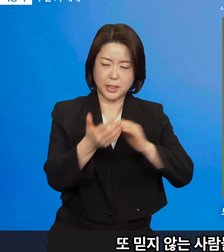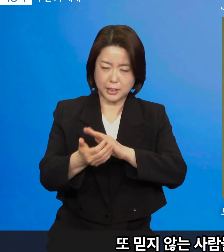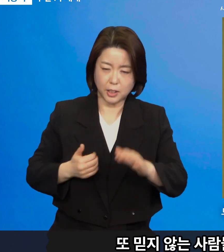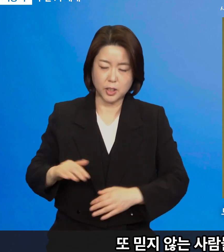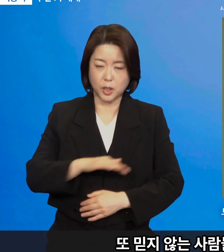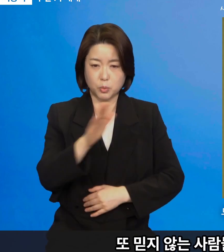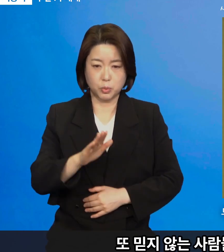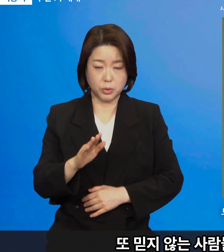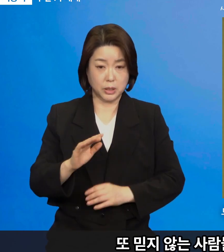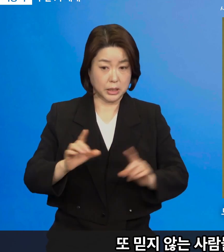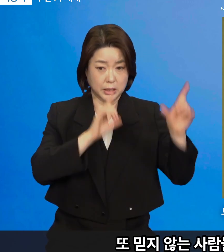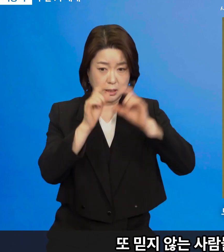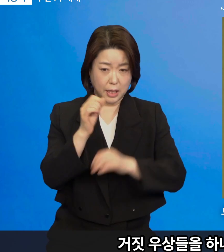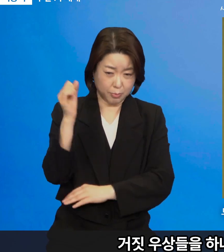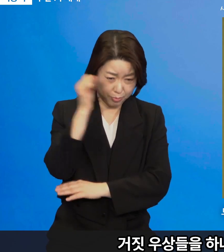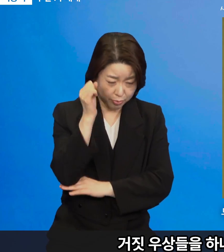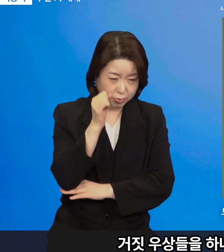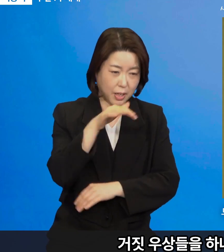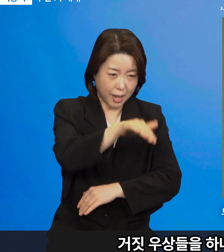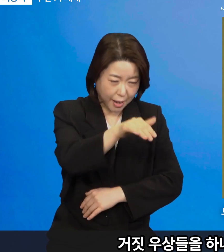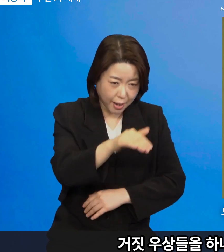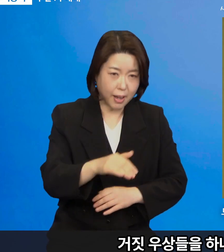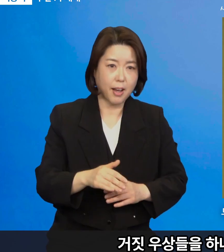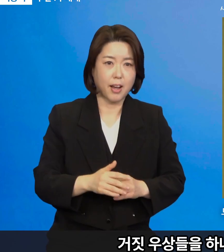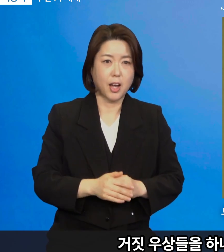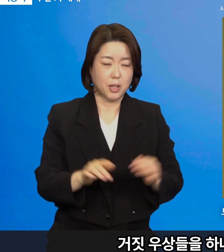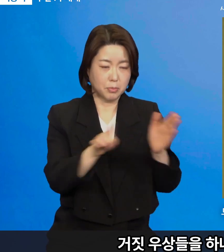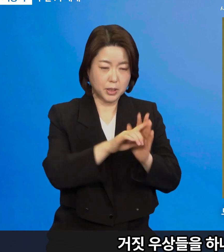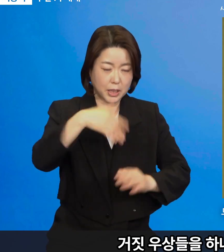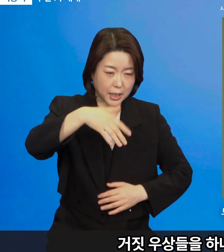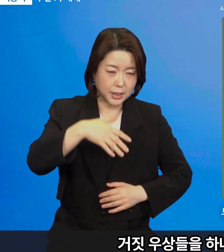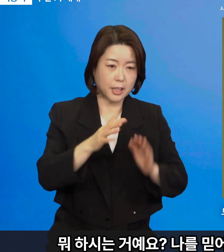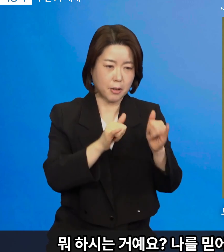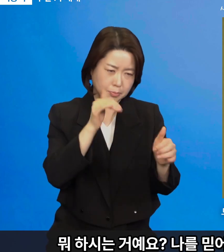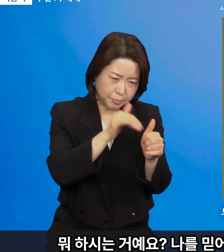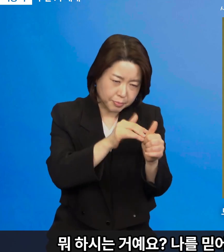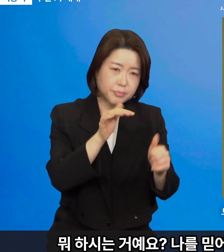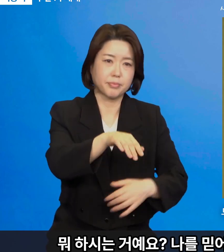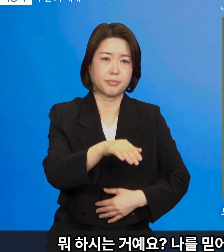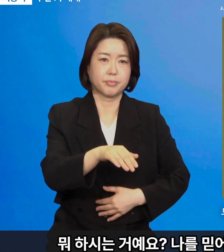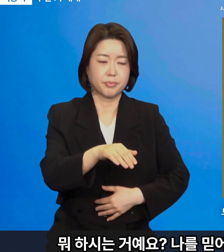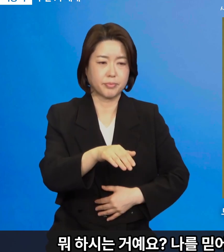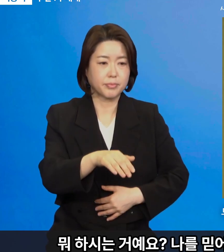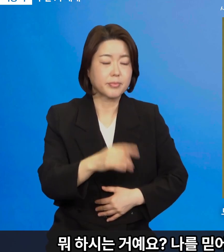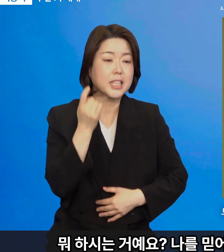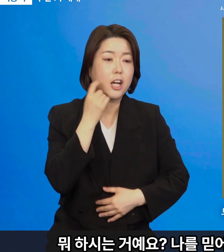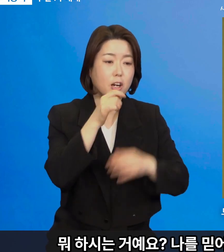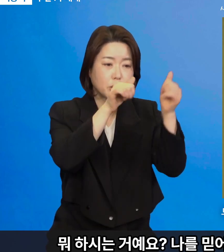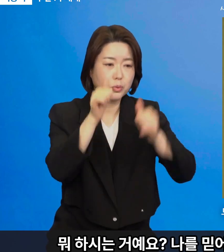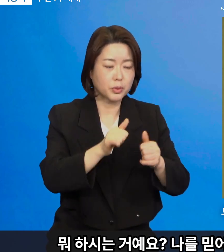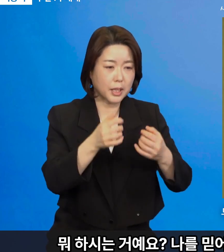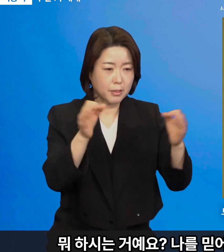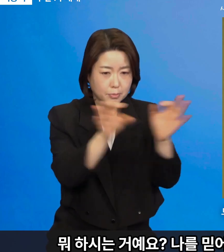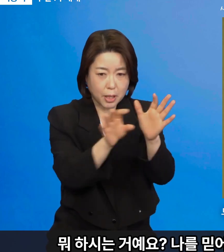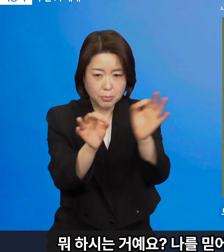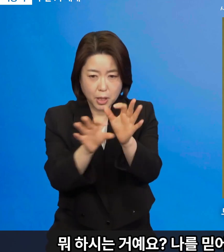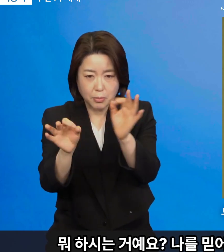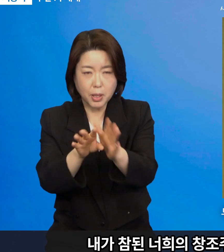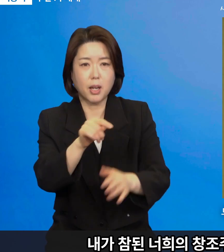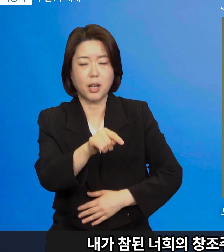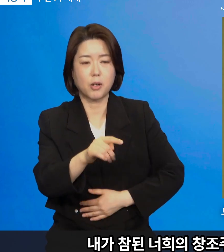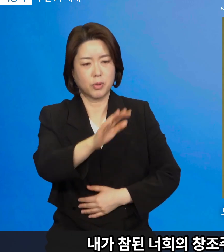믿지 않는 사람들의 삶을 흔들어서 거짓 우상들 하나씩 다 제거하셔서 뭐 하시는 거예요? 나를 믿어야 된다, 나를 신뢰해야